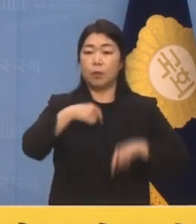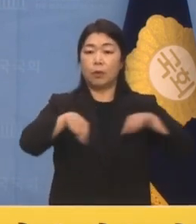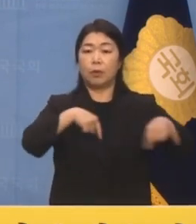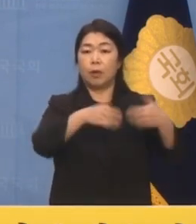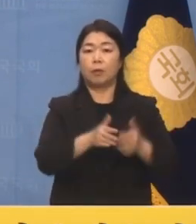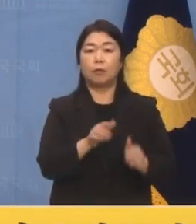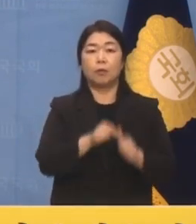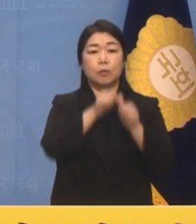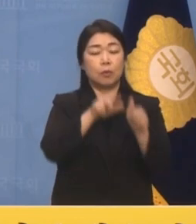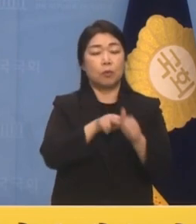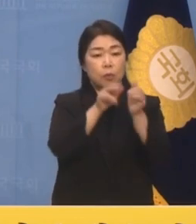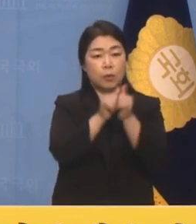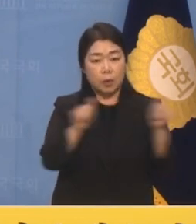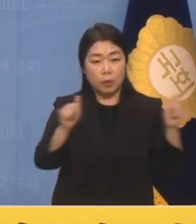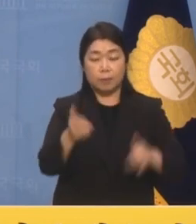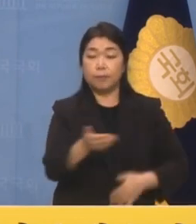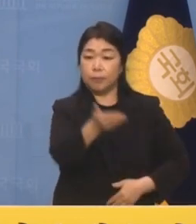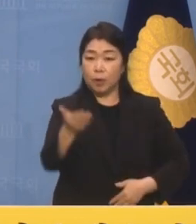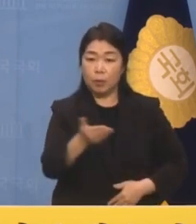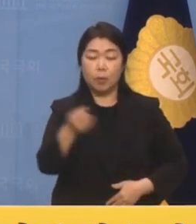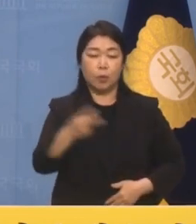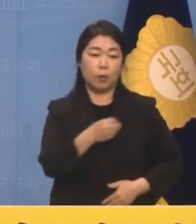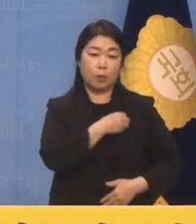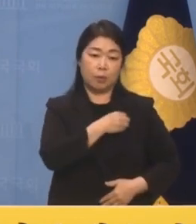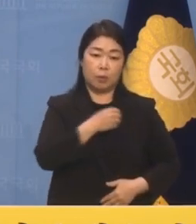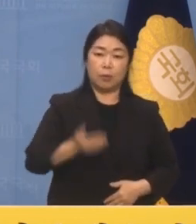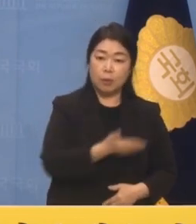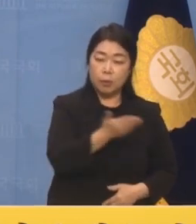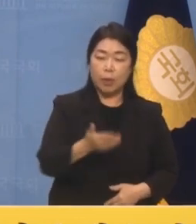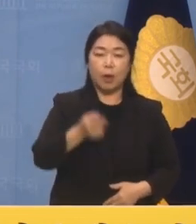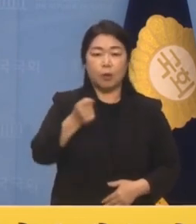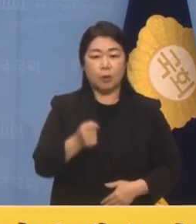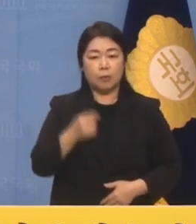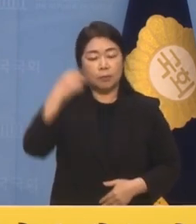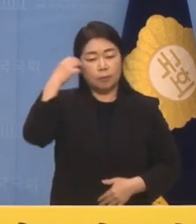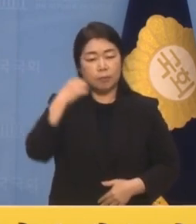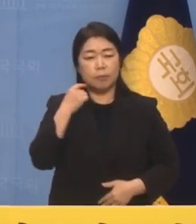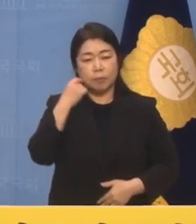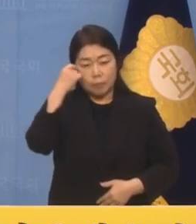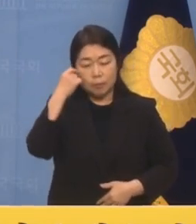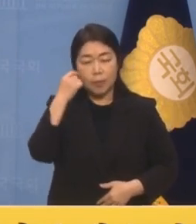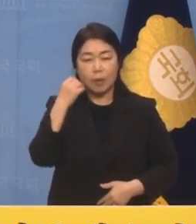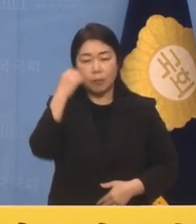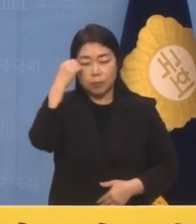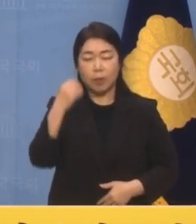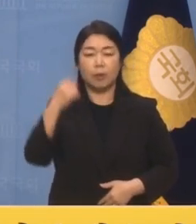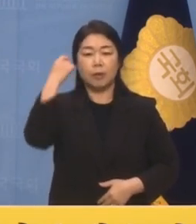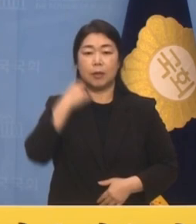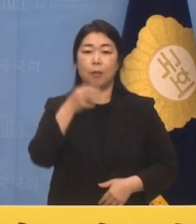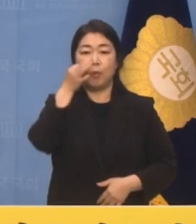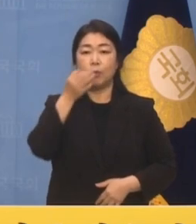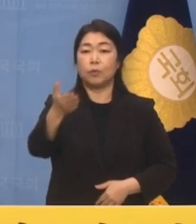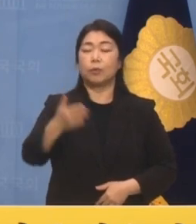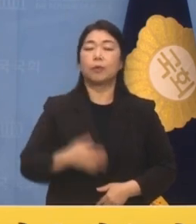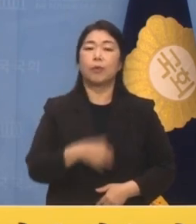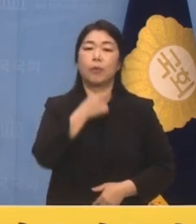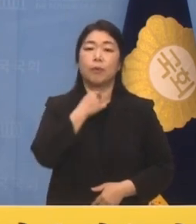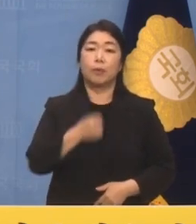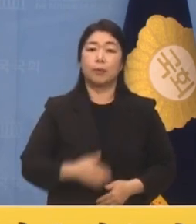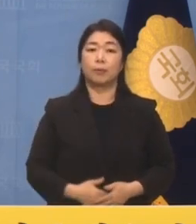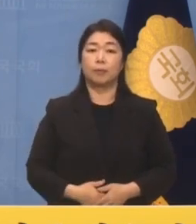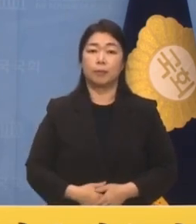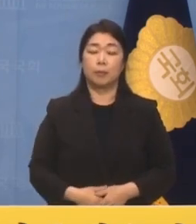후보들이 시민 여러분들과 당원분들께 작은 울림을 주기를 간절히 소망합니다. 이제